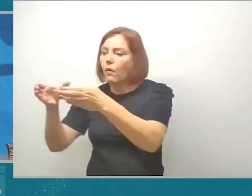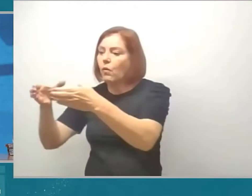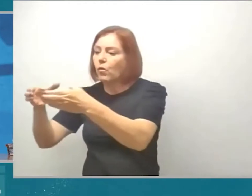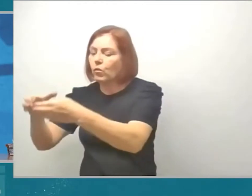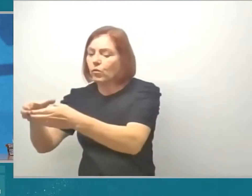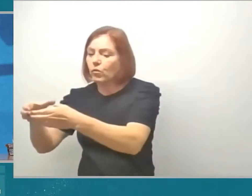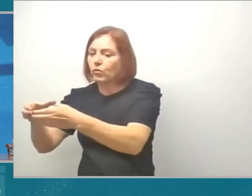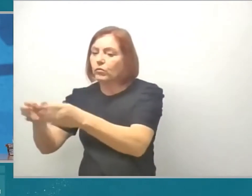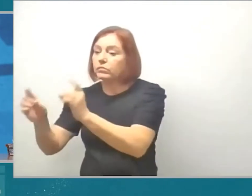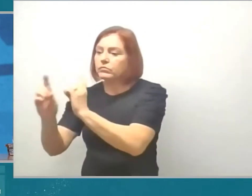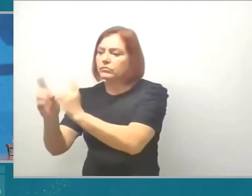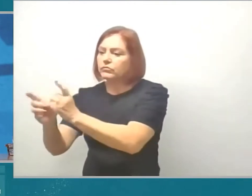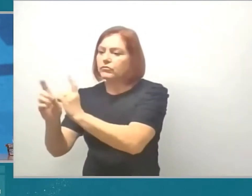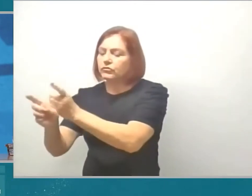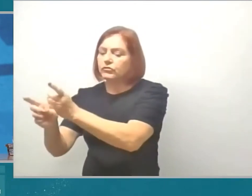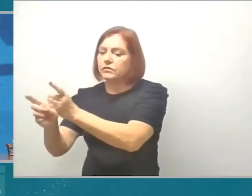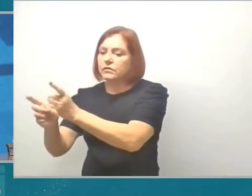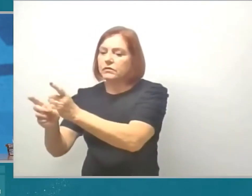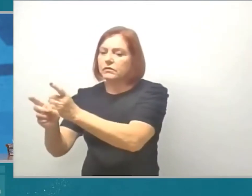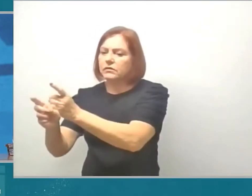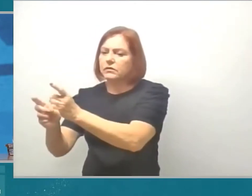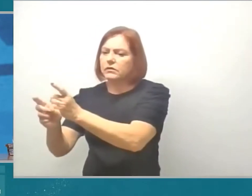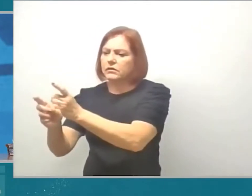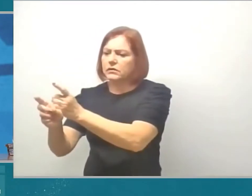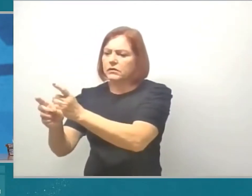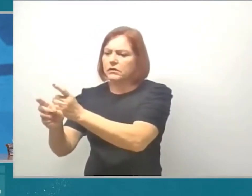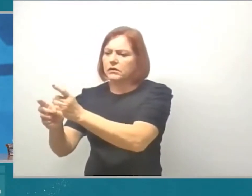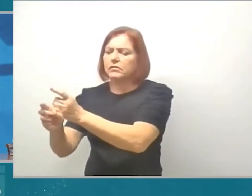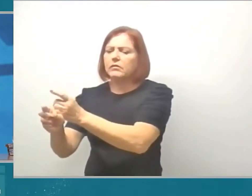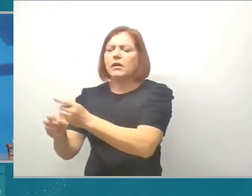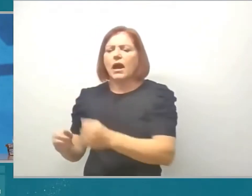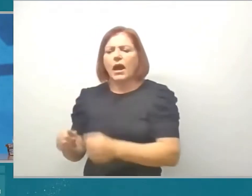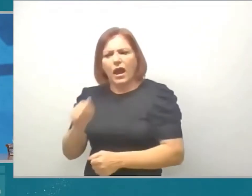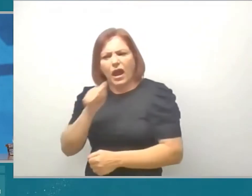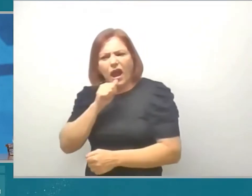dele, e ainda chamam ele de mestre.